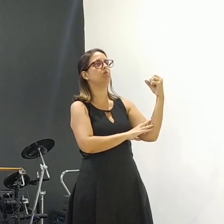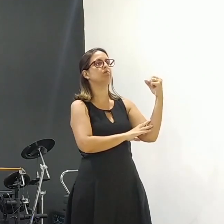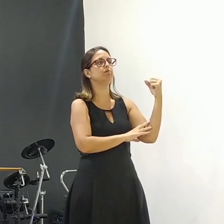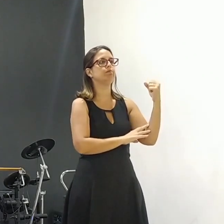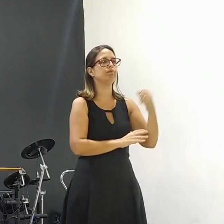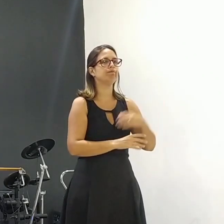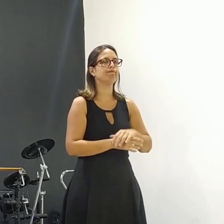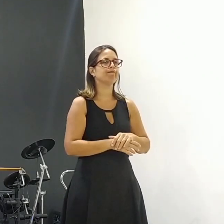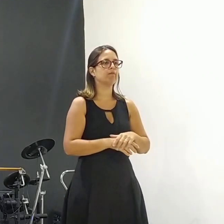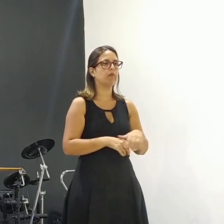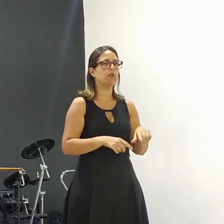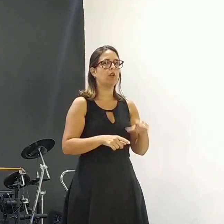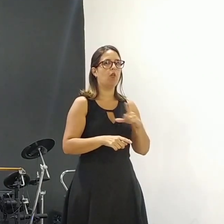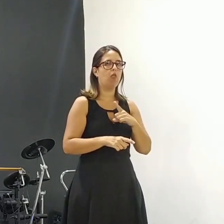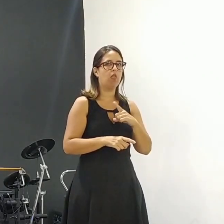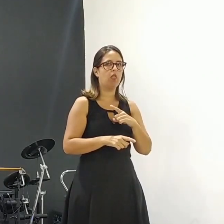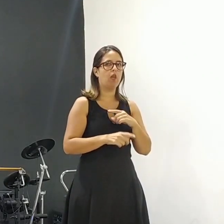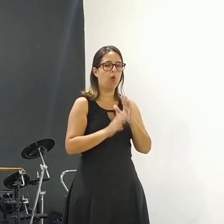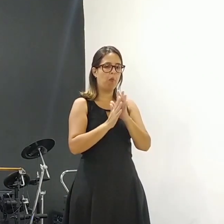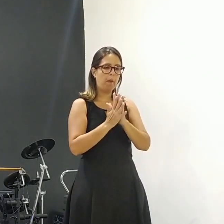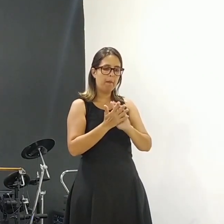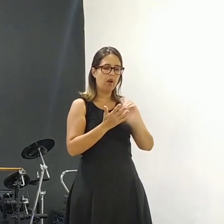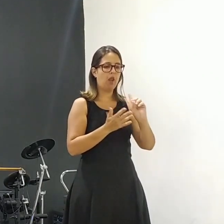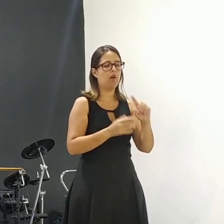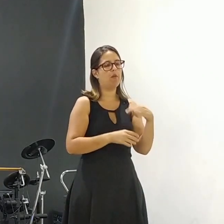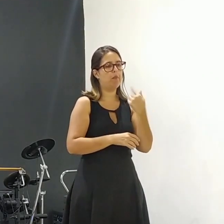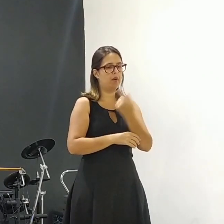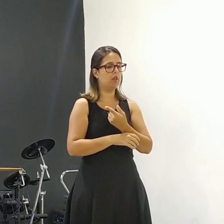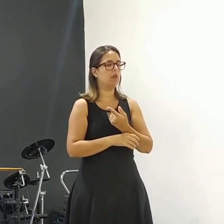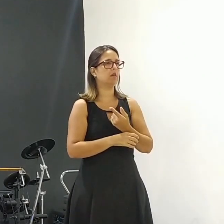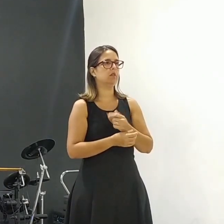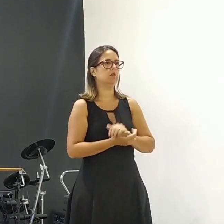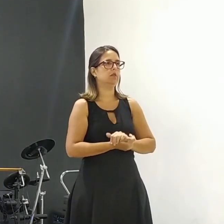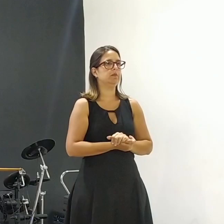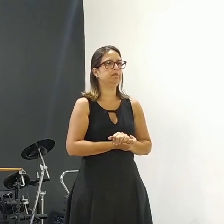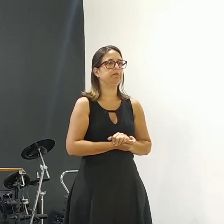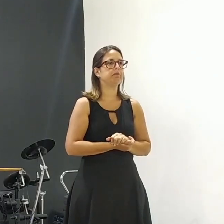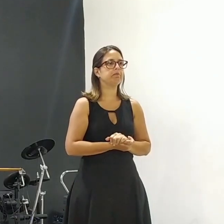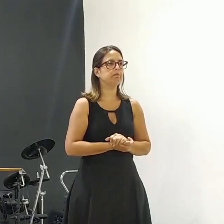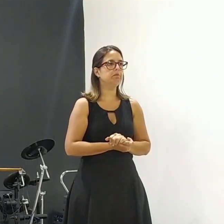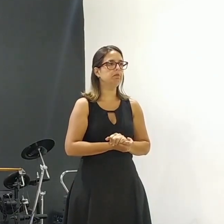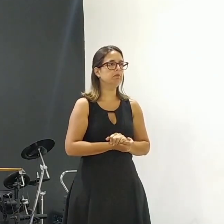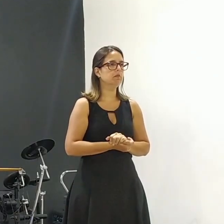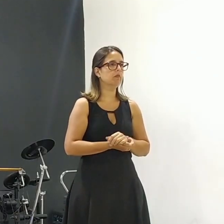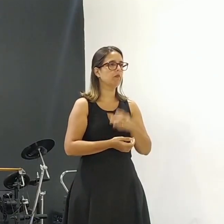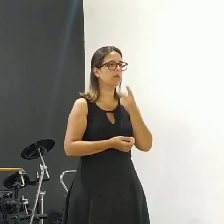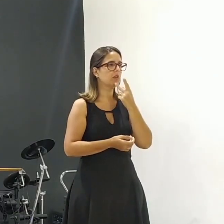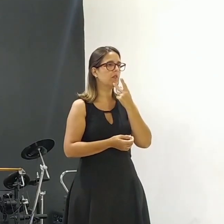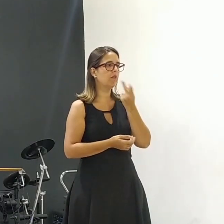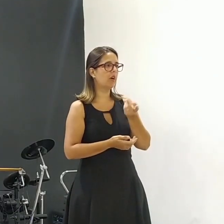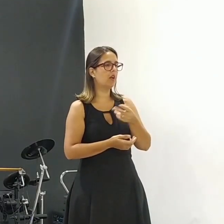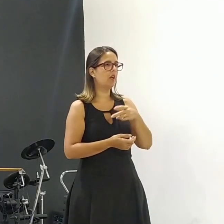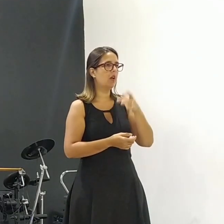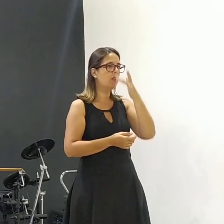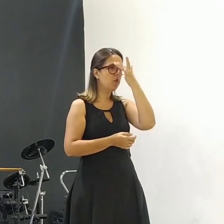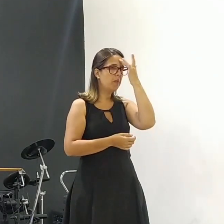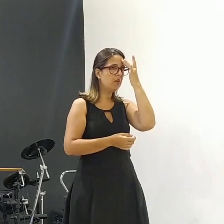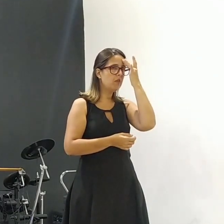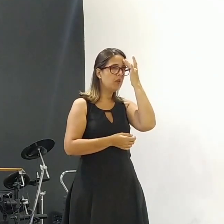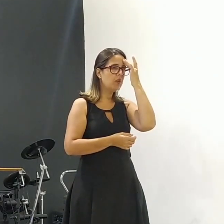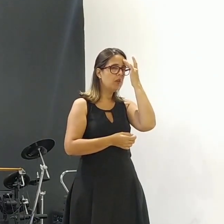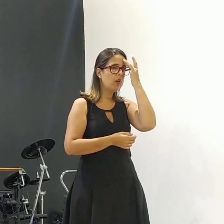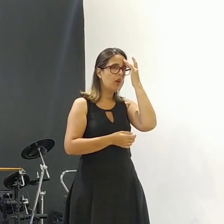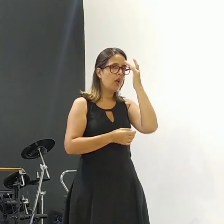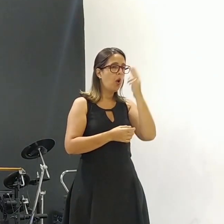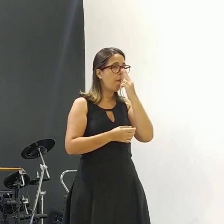morreu. E isso tem uma mensagem para nós ali, porque fala de, né, alguém que está aparentando algo que não é.